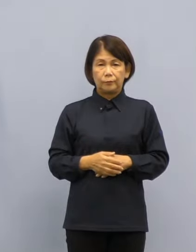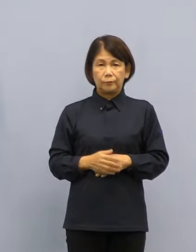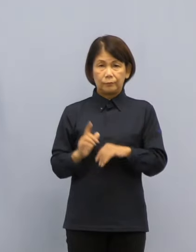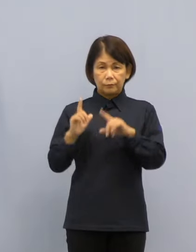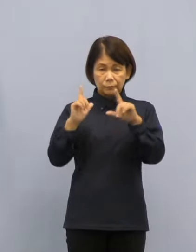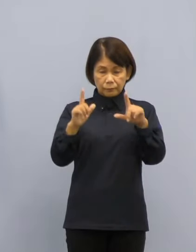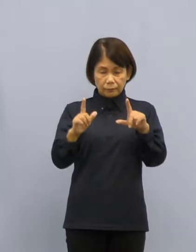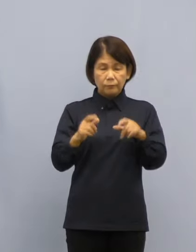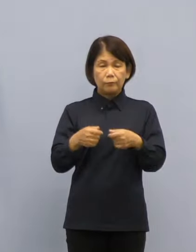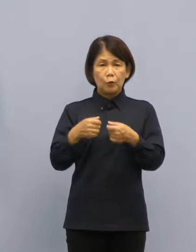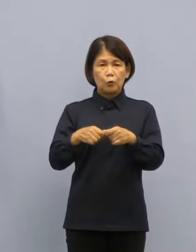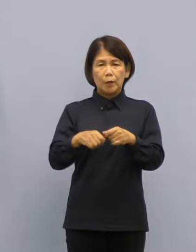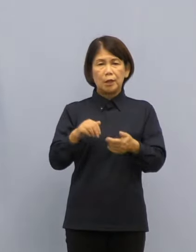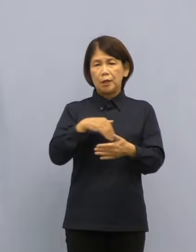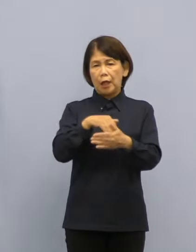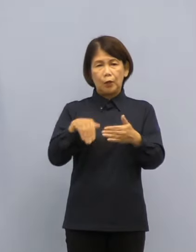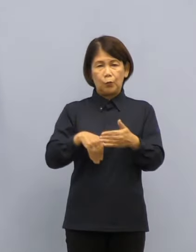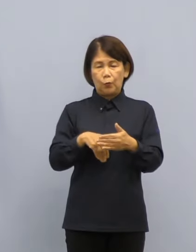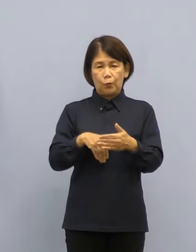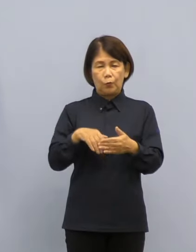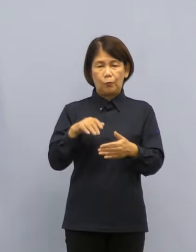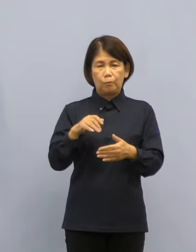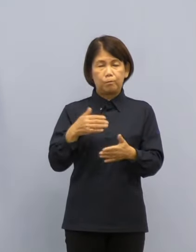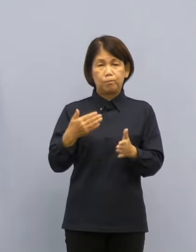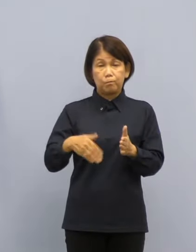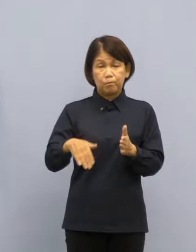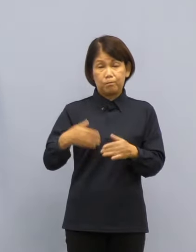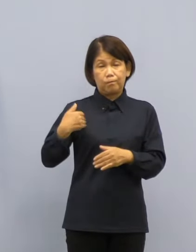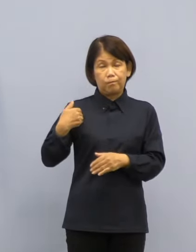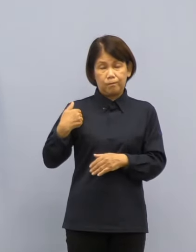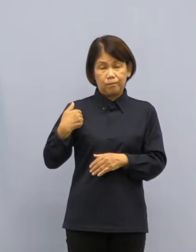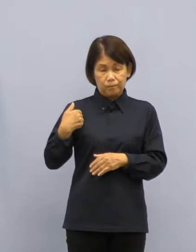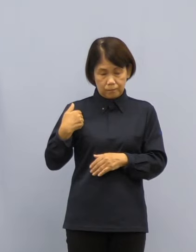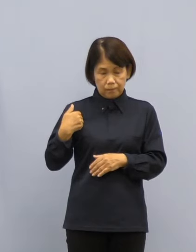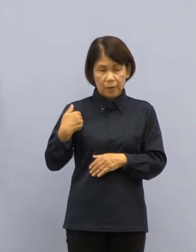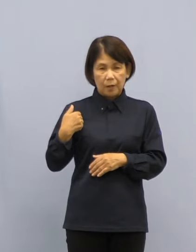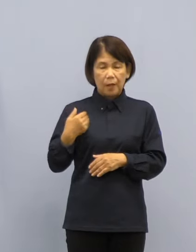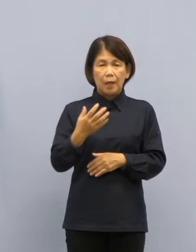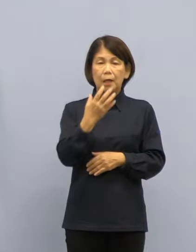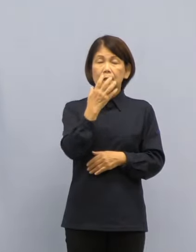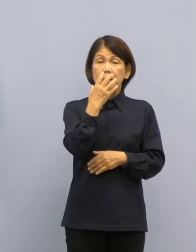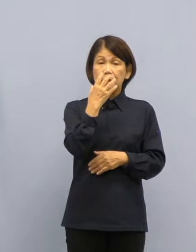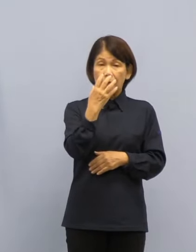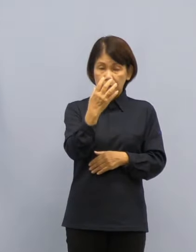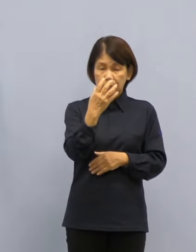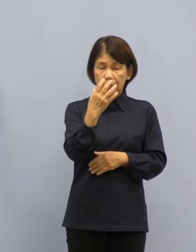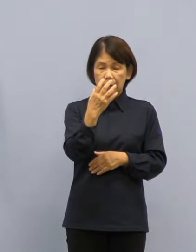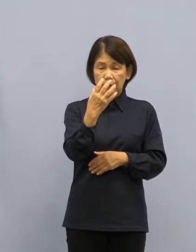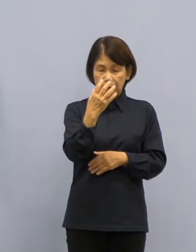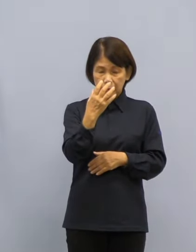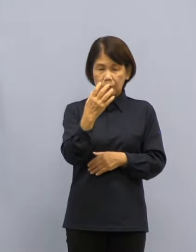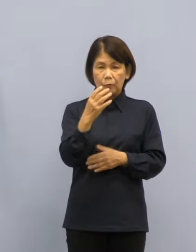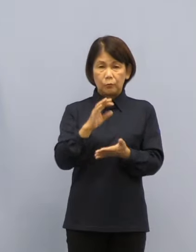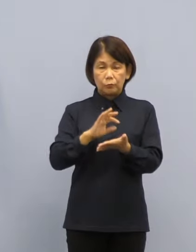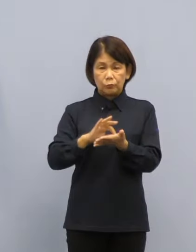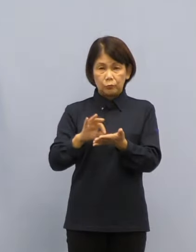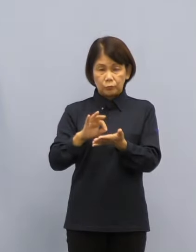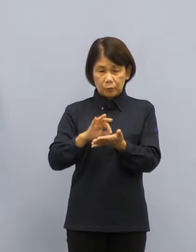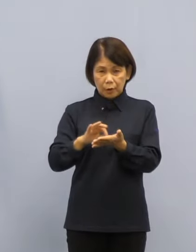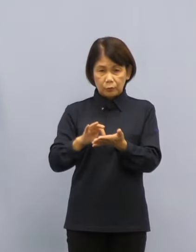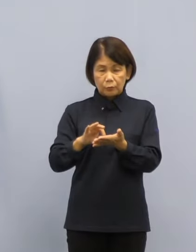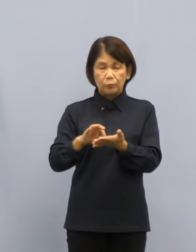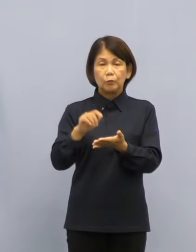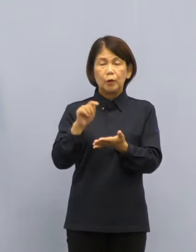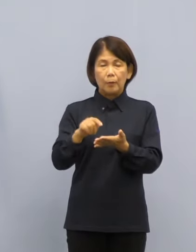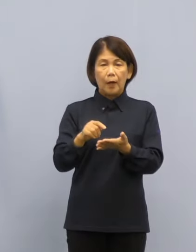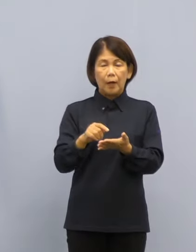しておりませんけど新幹線のあるべき姿というか持つべき機能といったところには議論があっていいんだろうと思いますけどやっぱりそれは